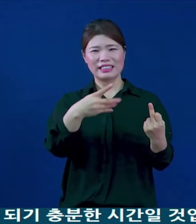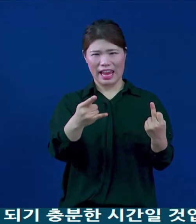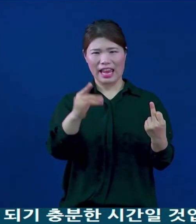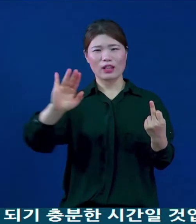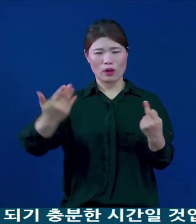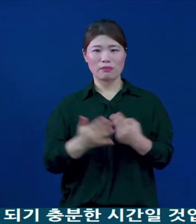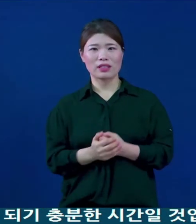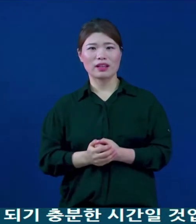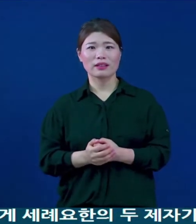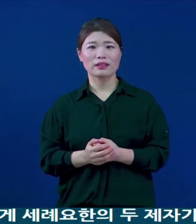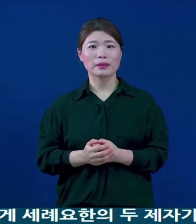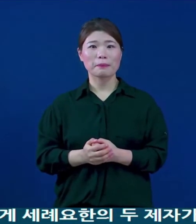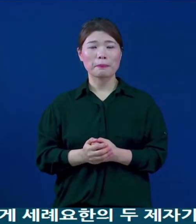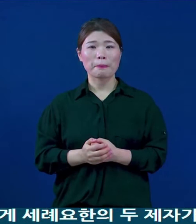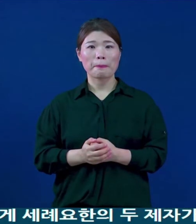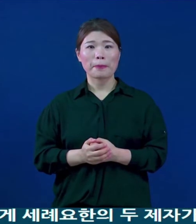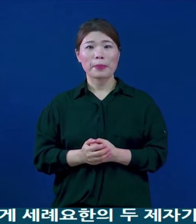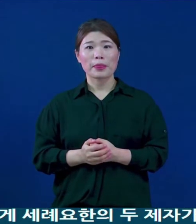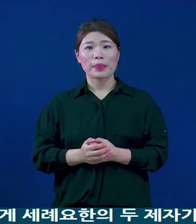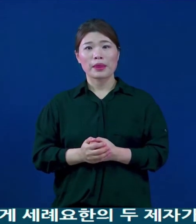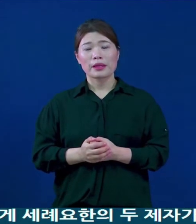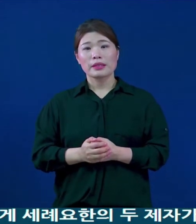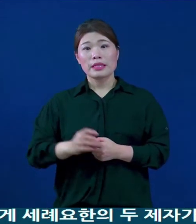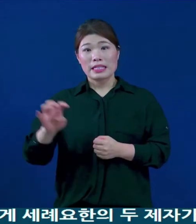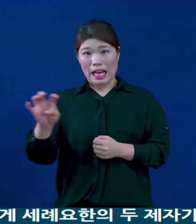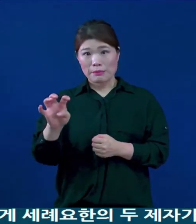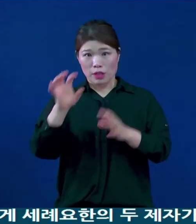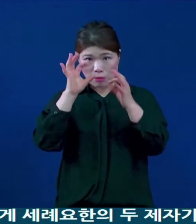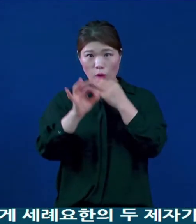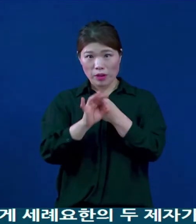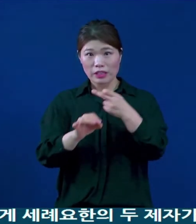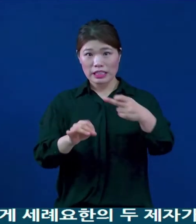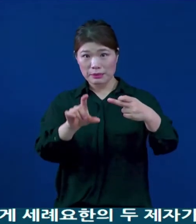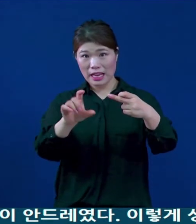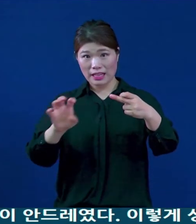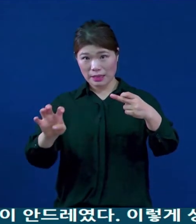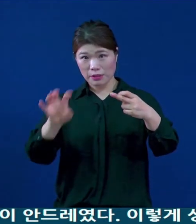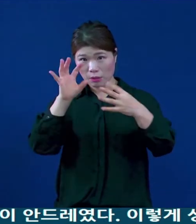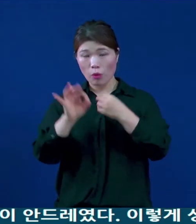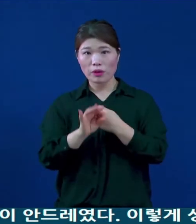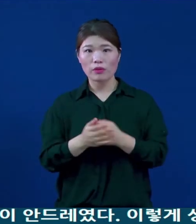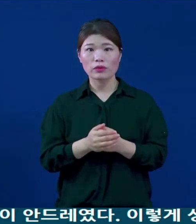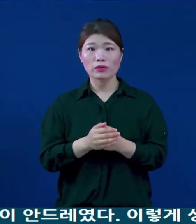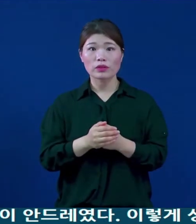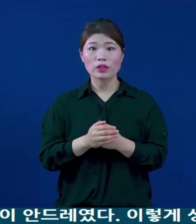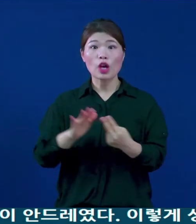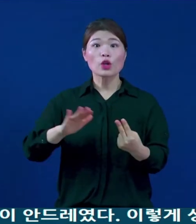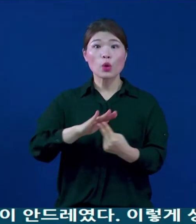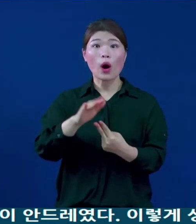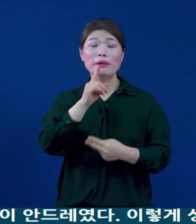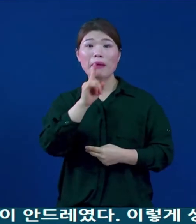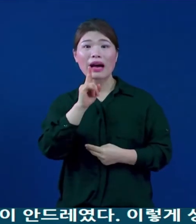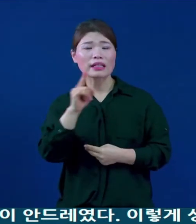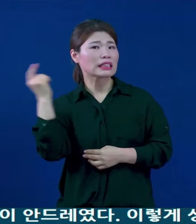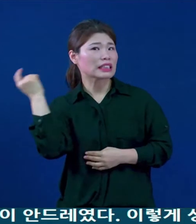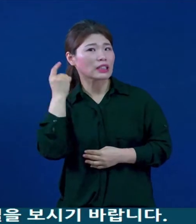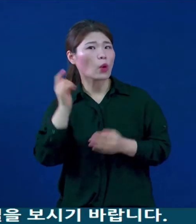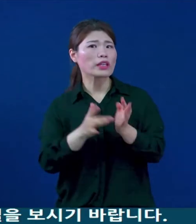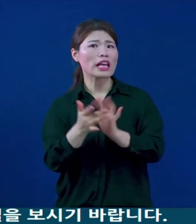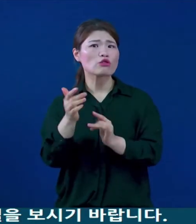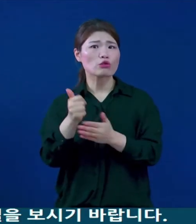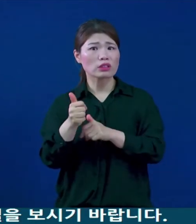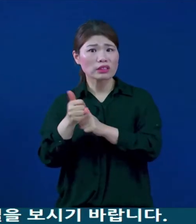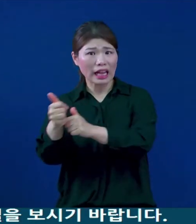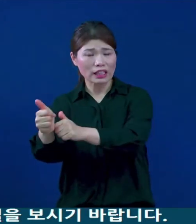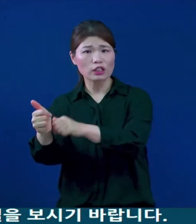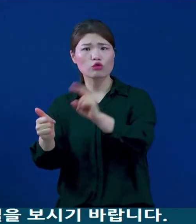있습니다. 40절을 보시기 바랍니다. 40절 제가 읽겠습니다. 요한의 말을 듣고 예수를 따르는